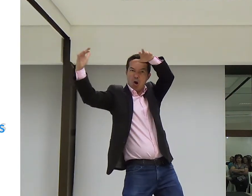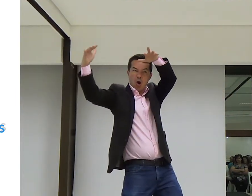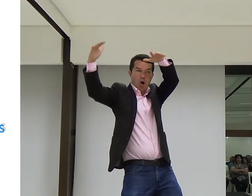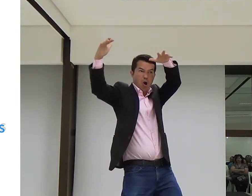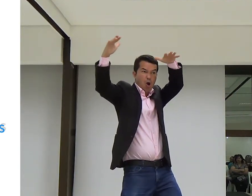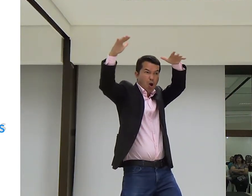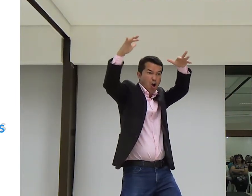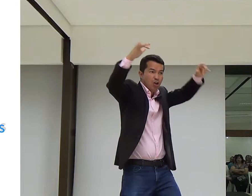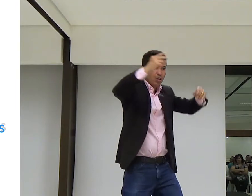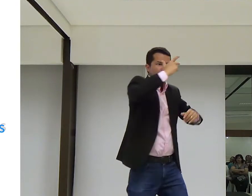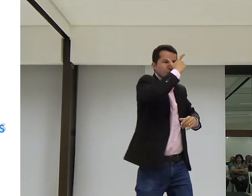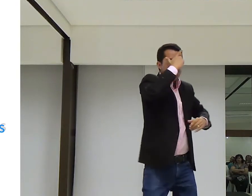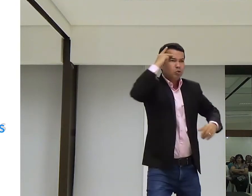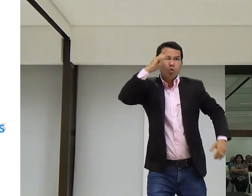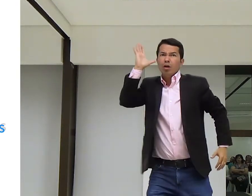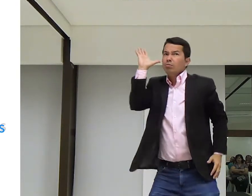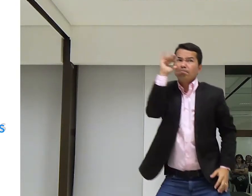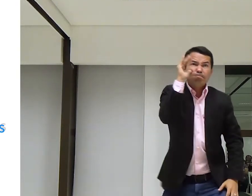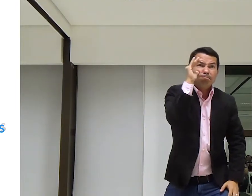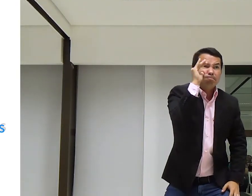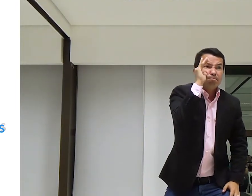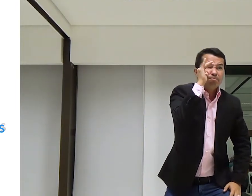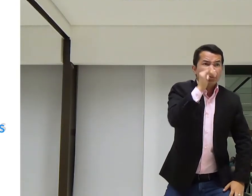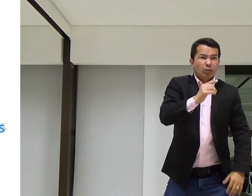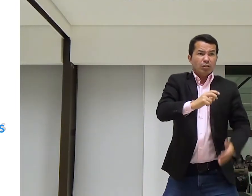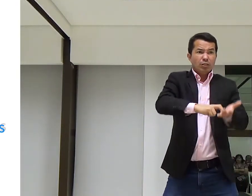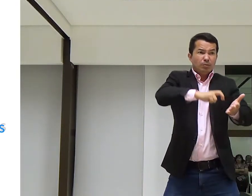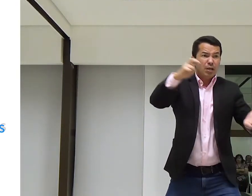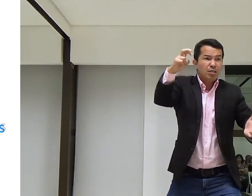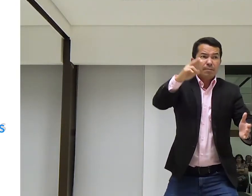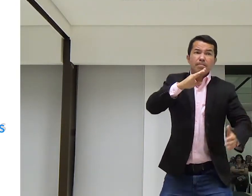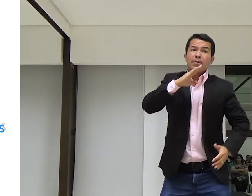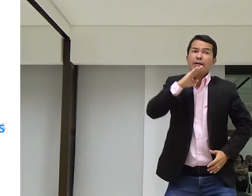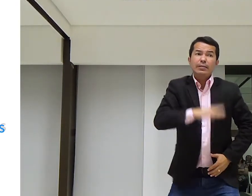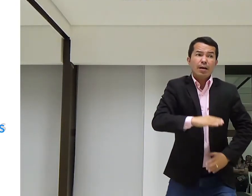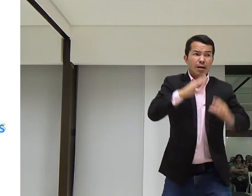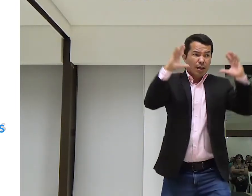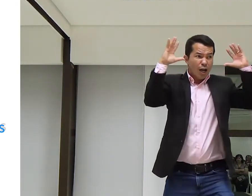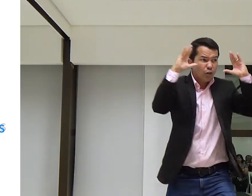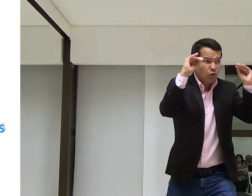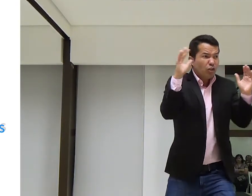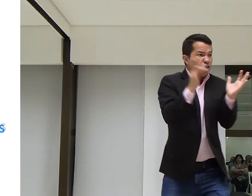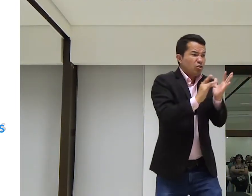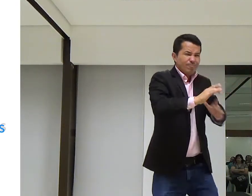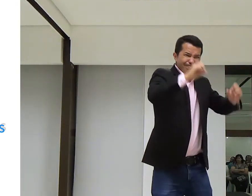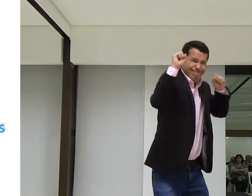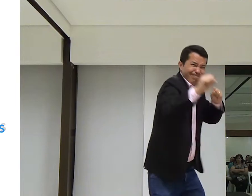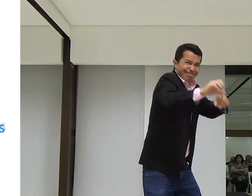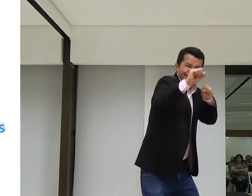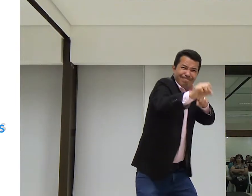aquelas pessoas estão ali, e as pessoas estão vendo ali a manhã toda, o dia todo, Jesus